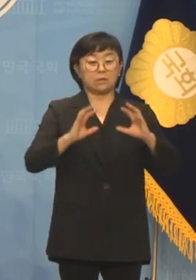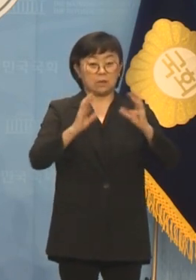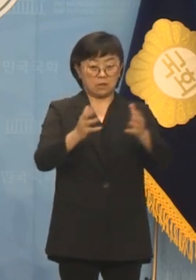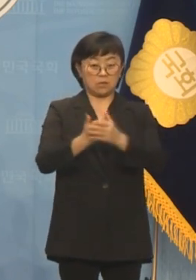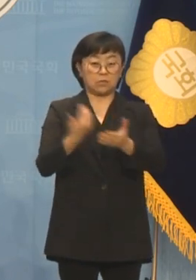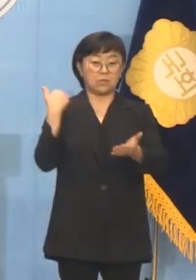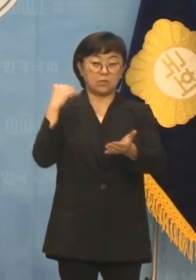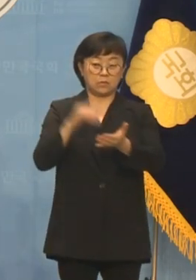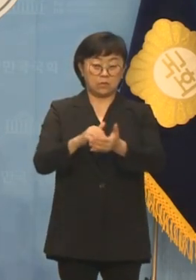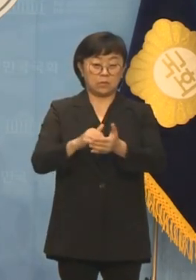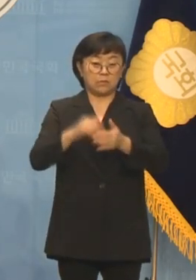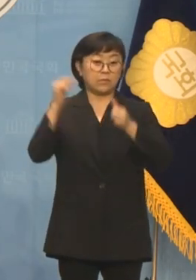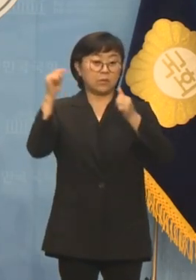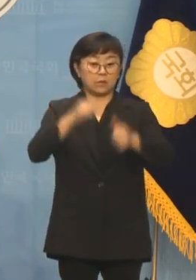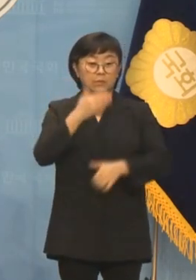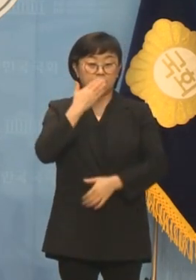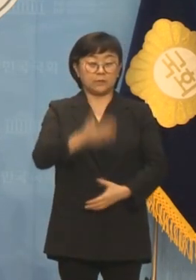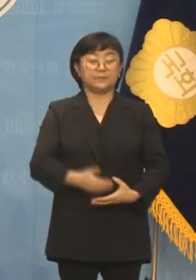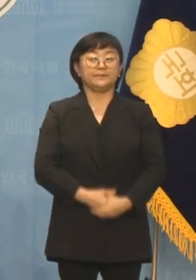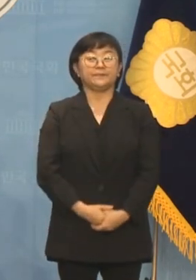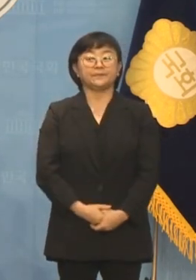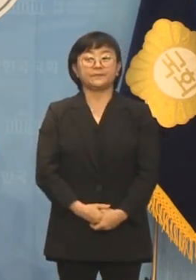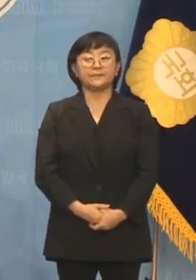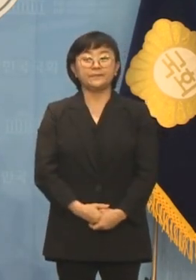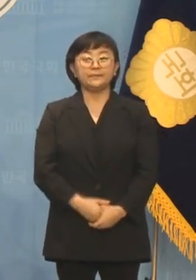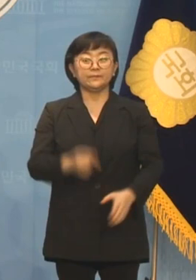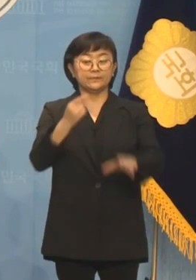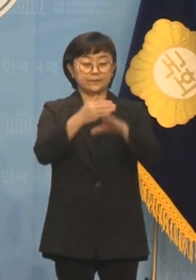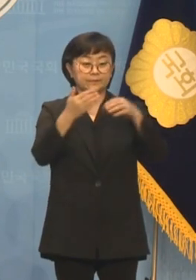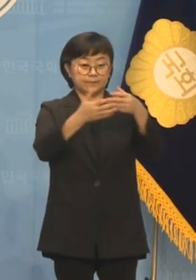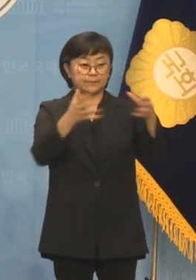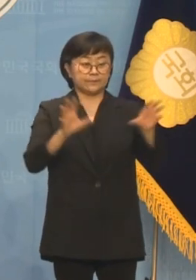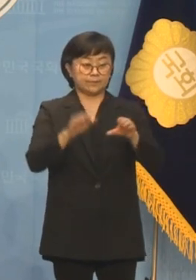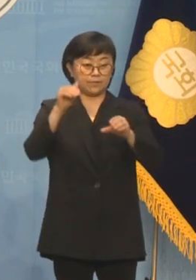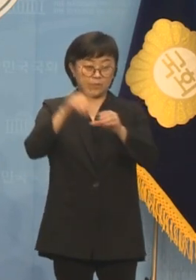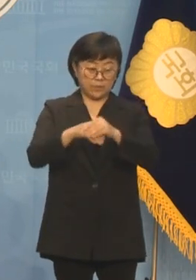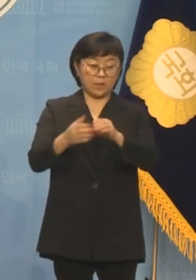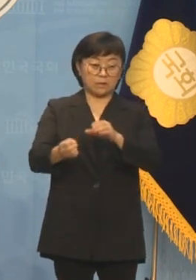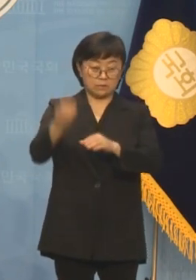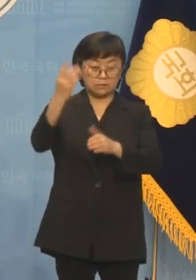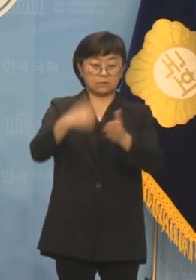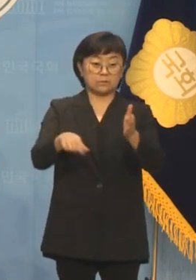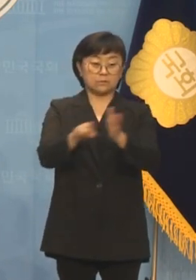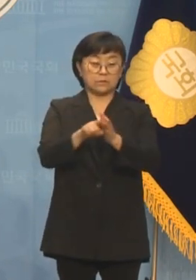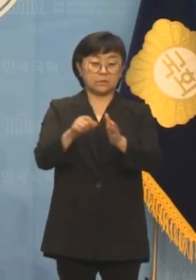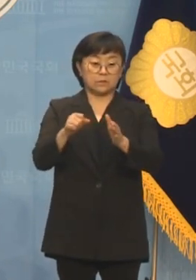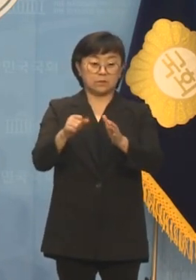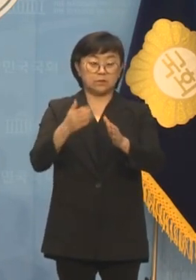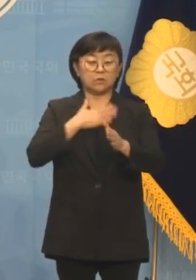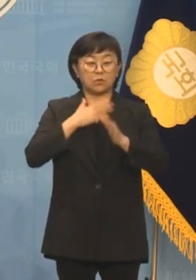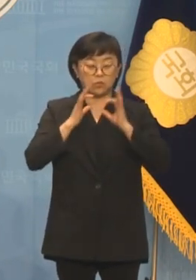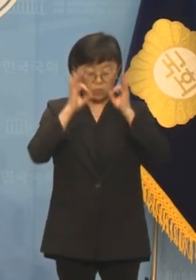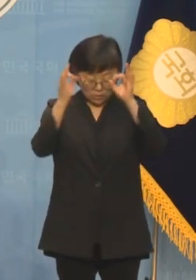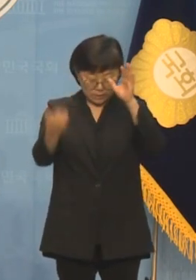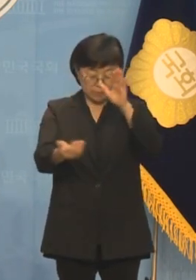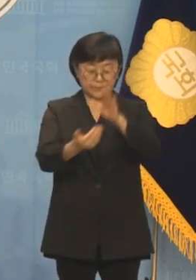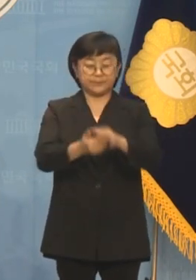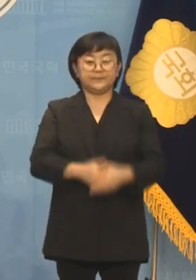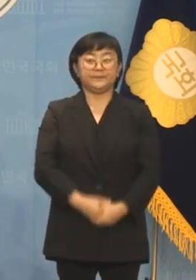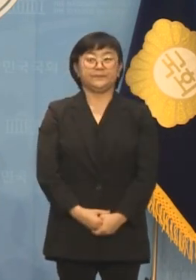돌려놓을 준엄한 명령이 될 수도 있습니다. 더불어민주당이 총선 승리를 위해 저도 최선을